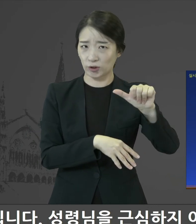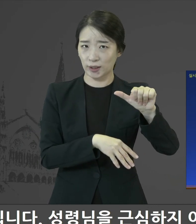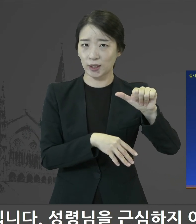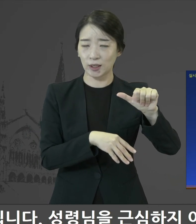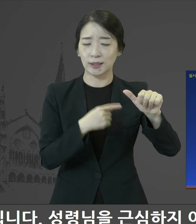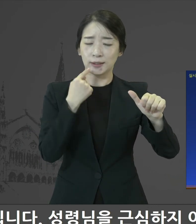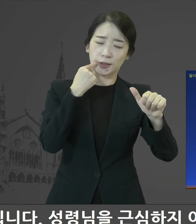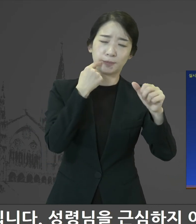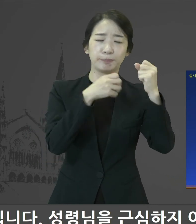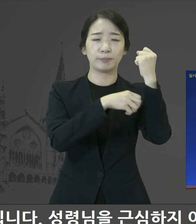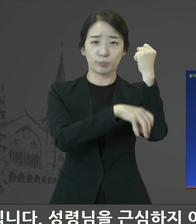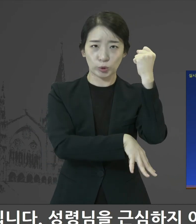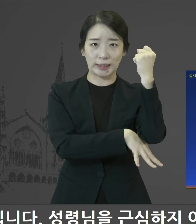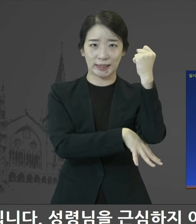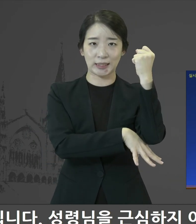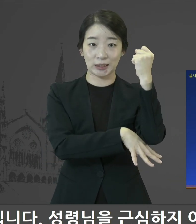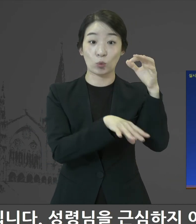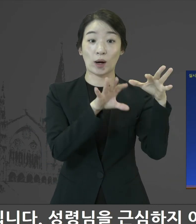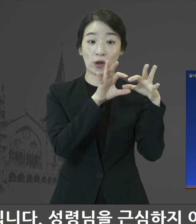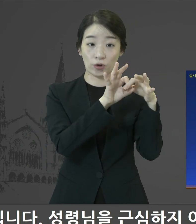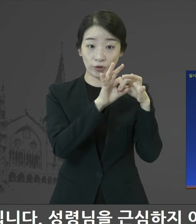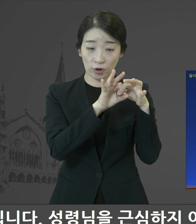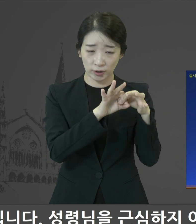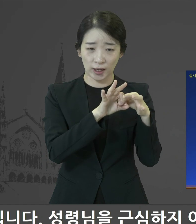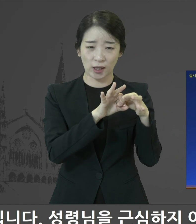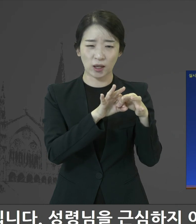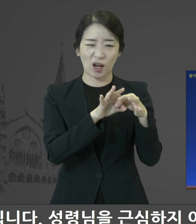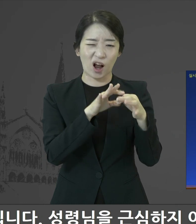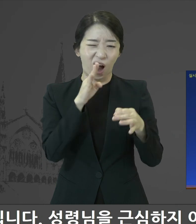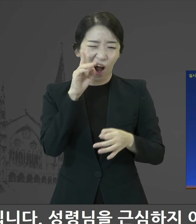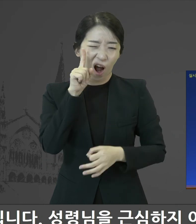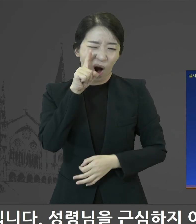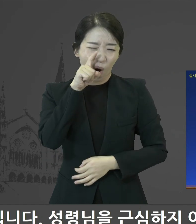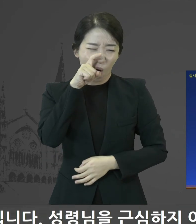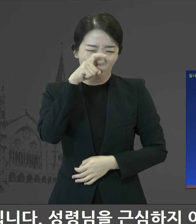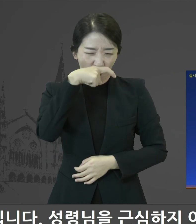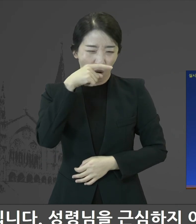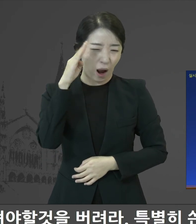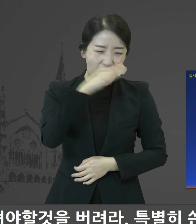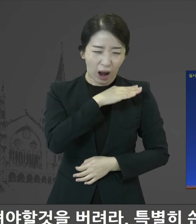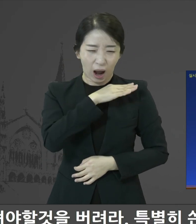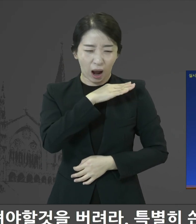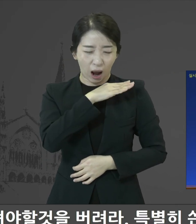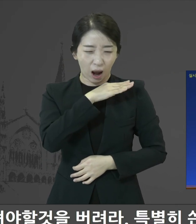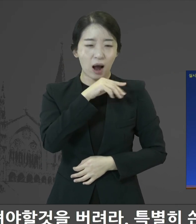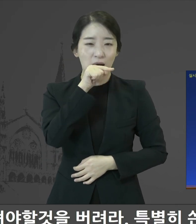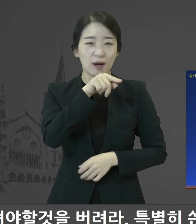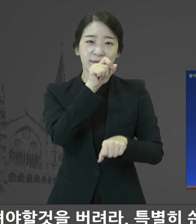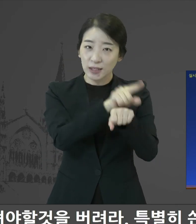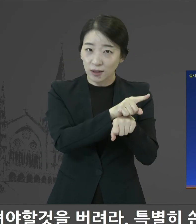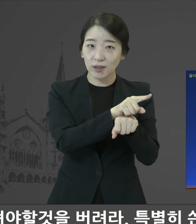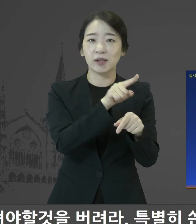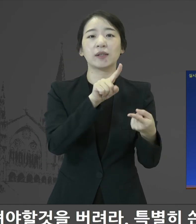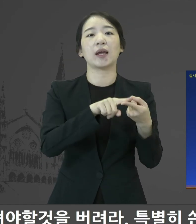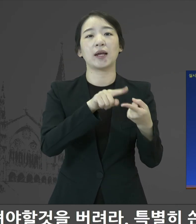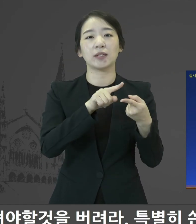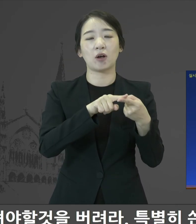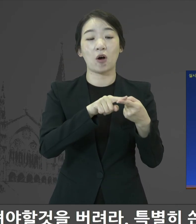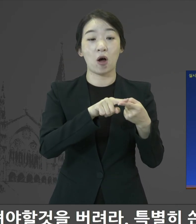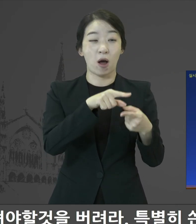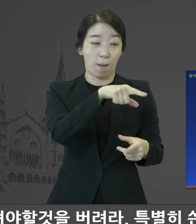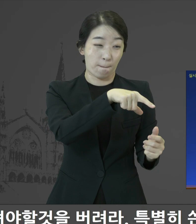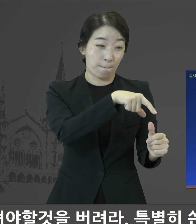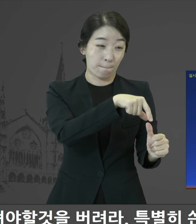문제, 쓴 뿌리와 함께 연결되고 있는 고약한 기질의 문제, 이거 버릴 때 뽑아내듯이,